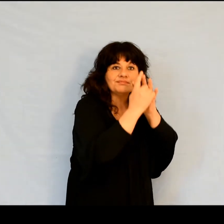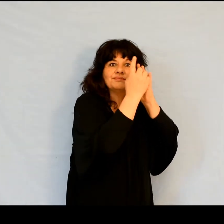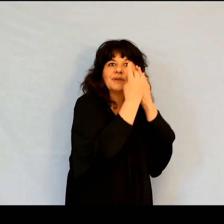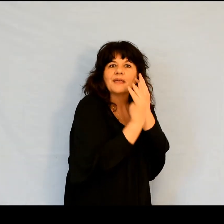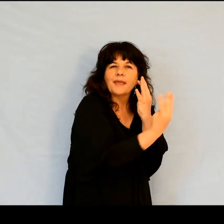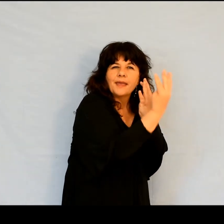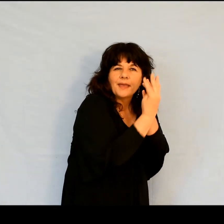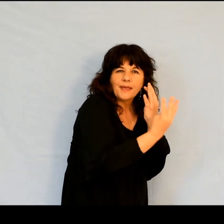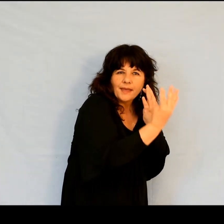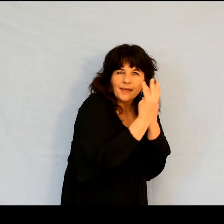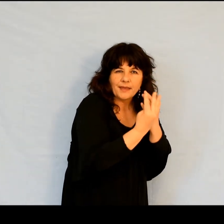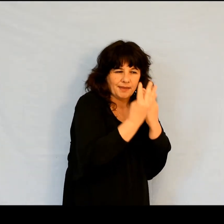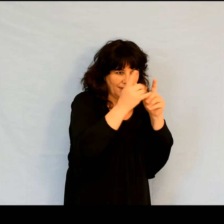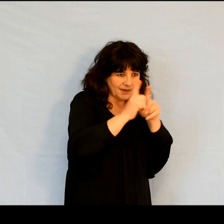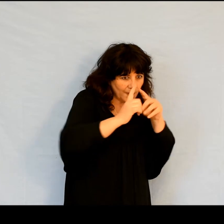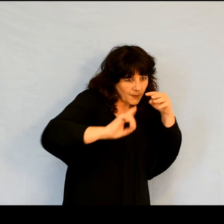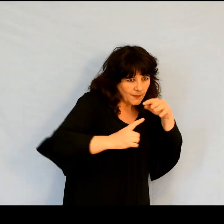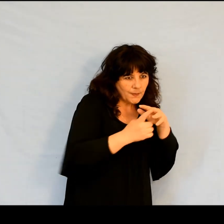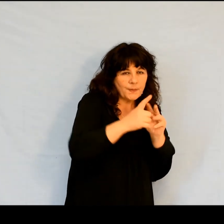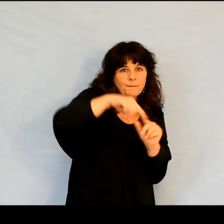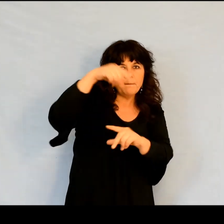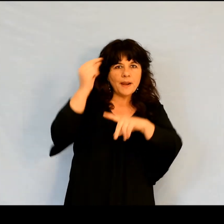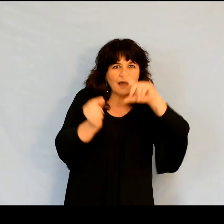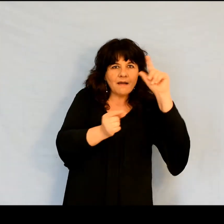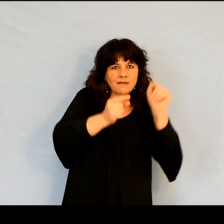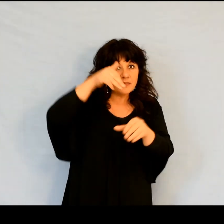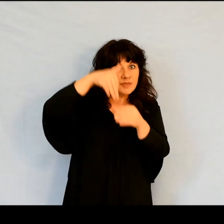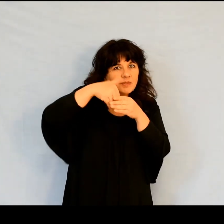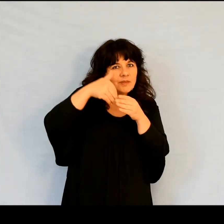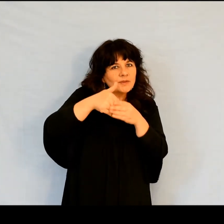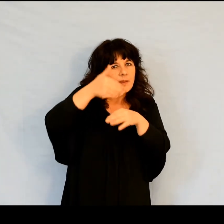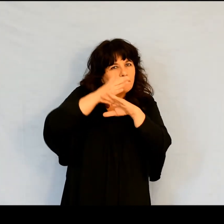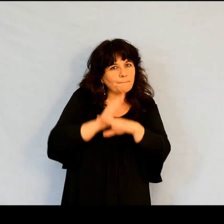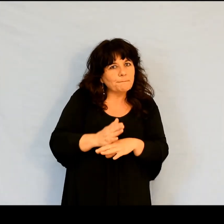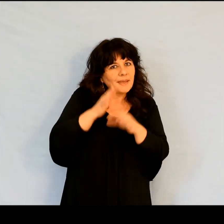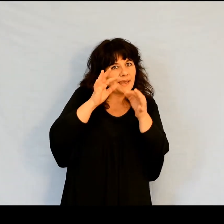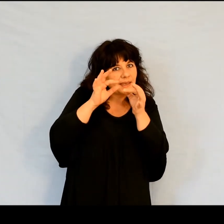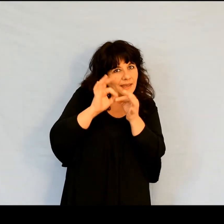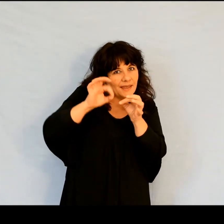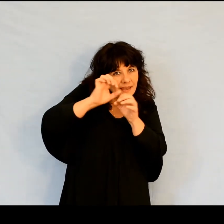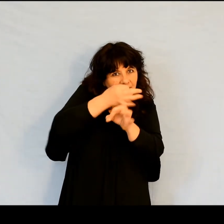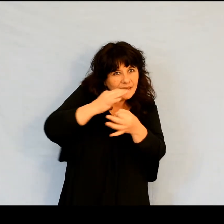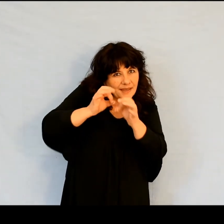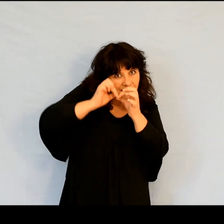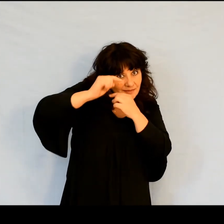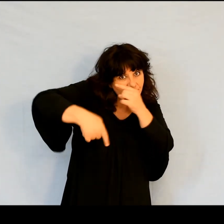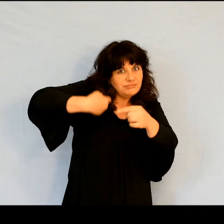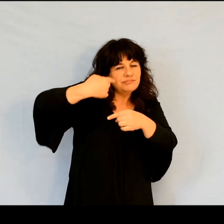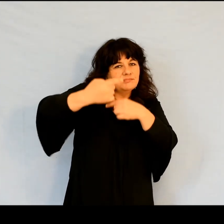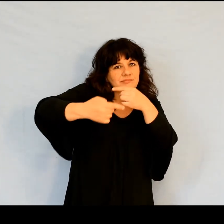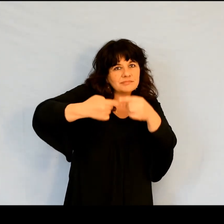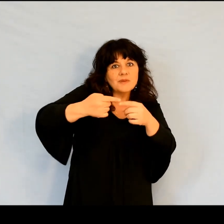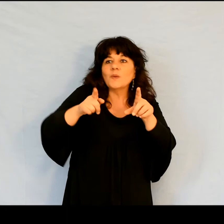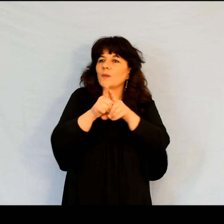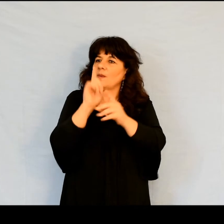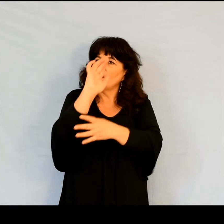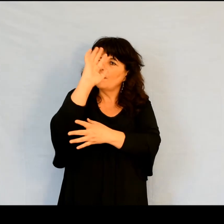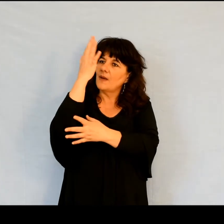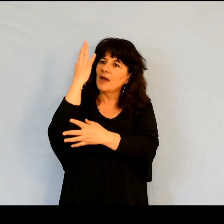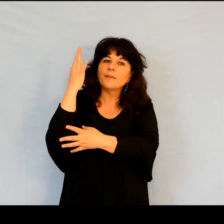semence, et que sur la terre, l'arbre à fruits donne selon son espèce